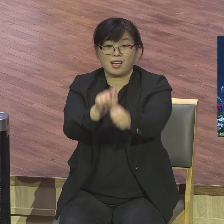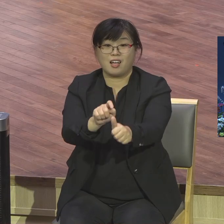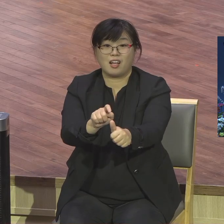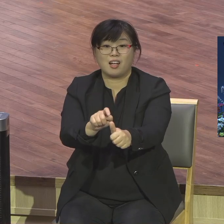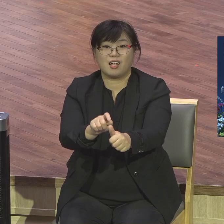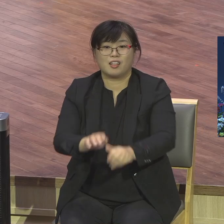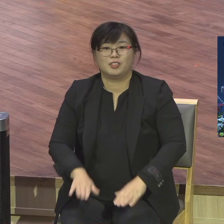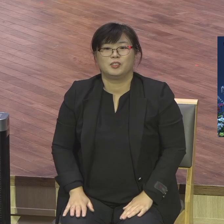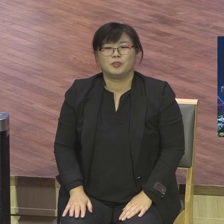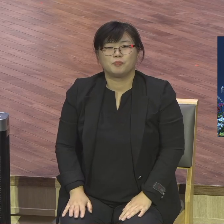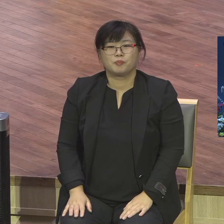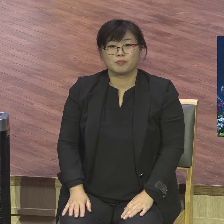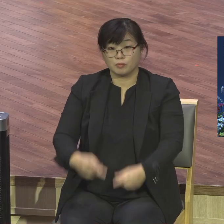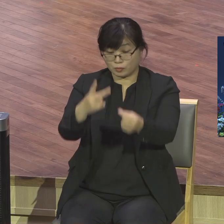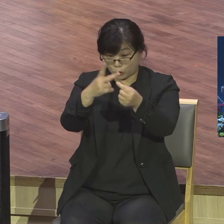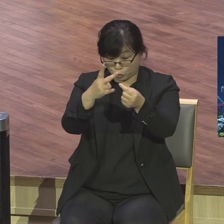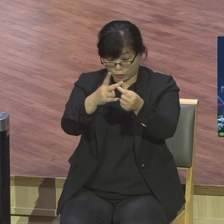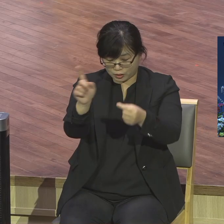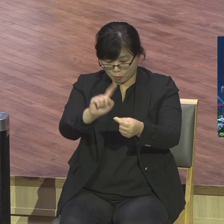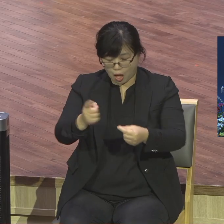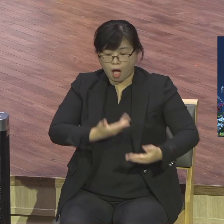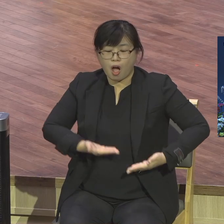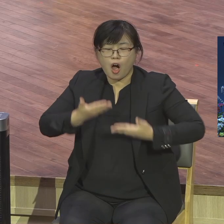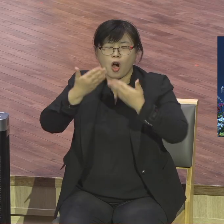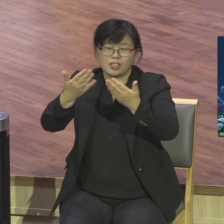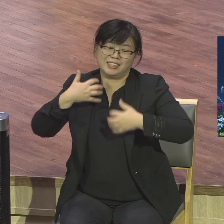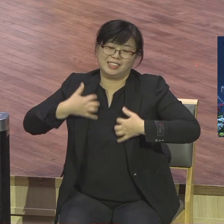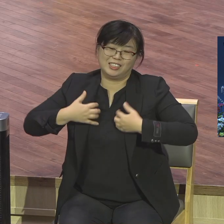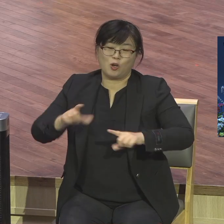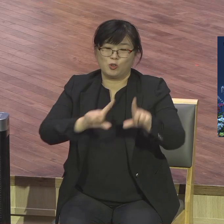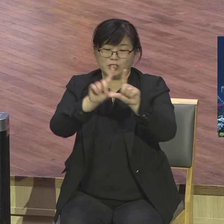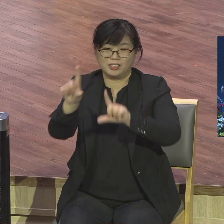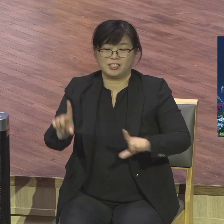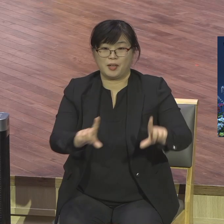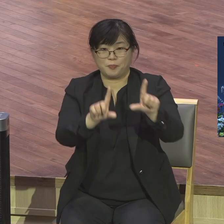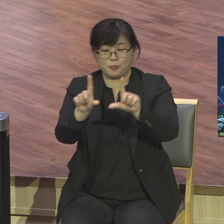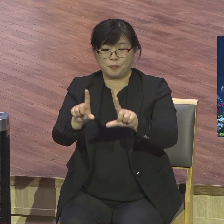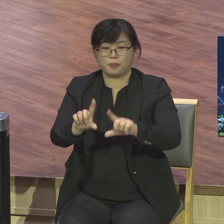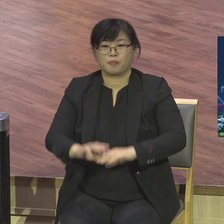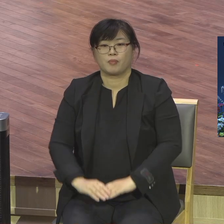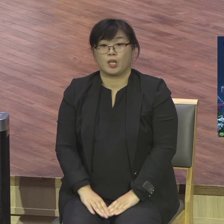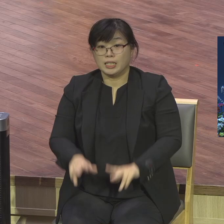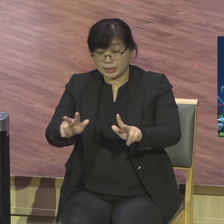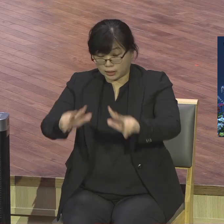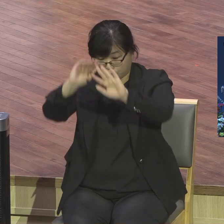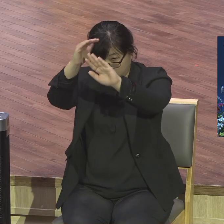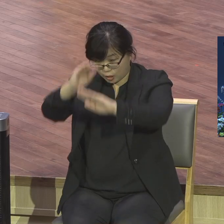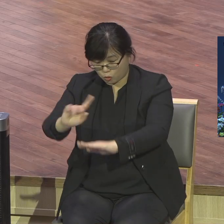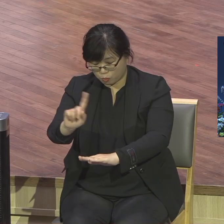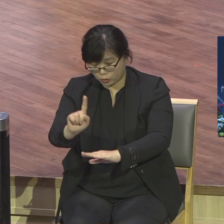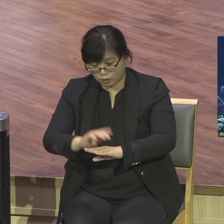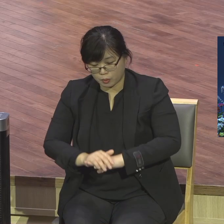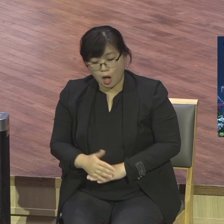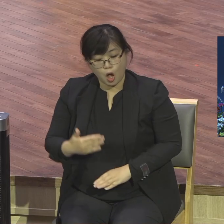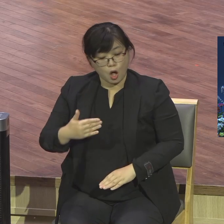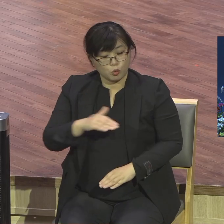예배할 장소와 방법에 대해서 말하고 있어요 지금 핵심이 뭐냐